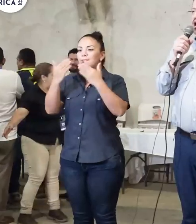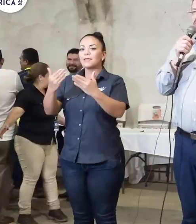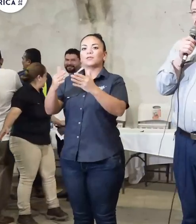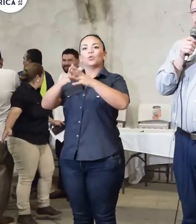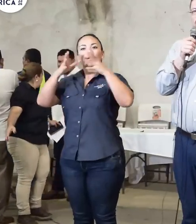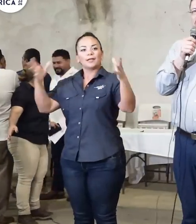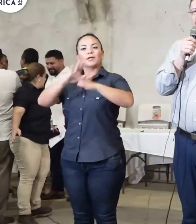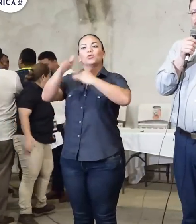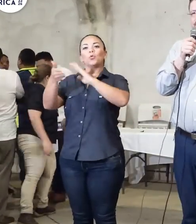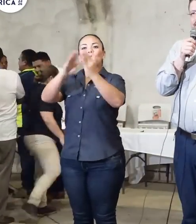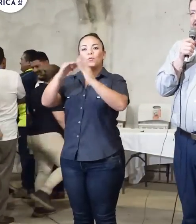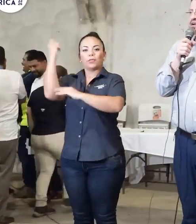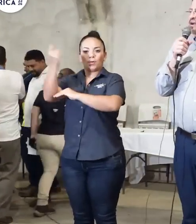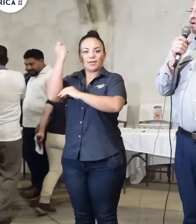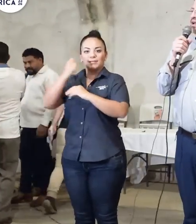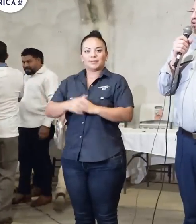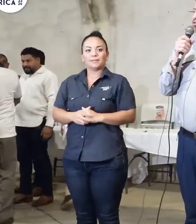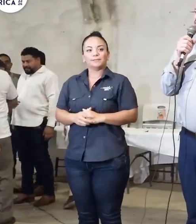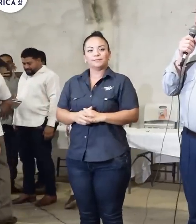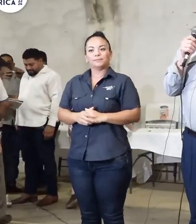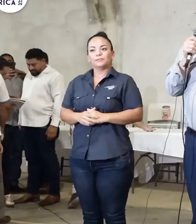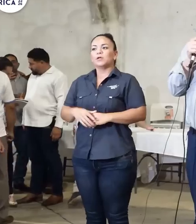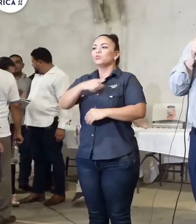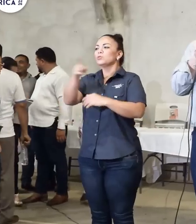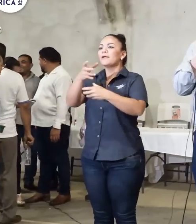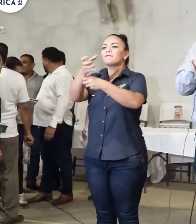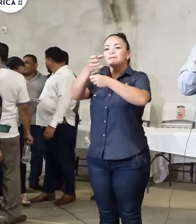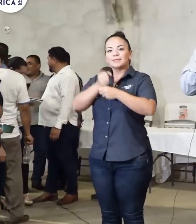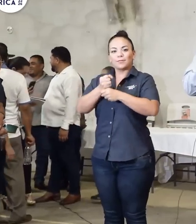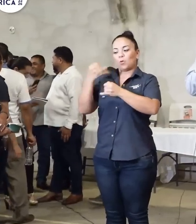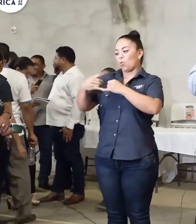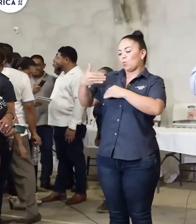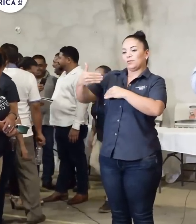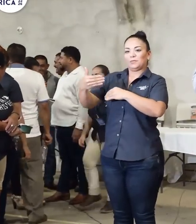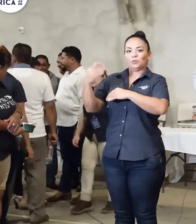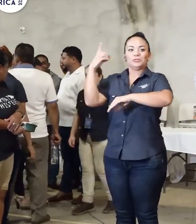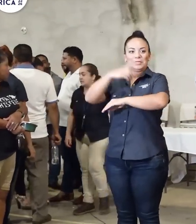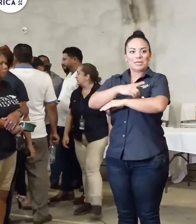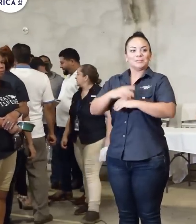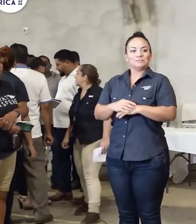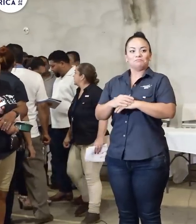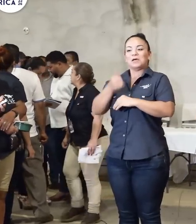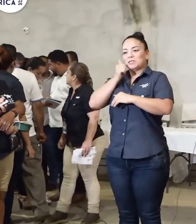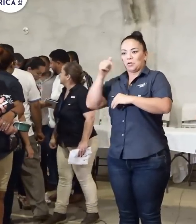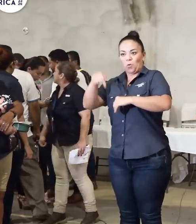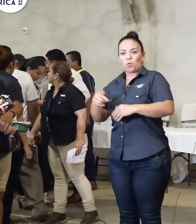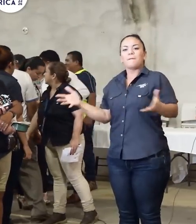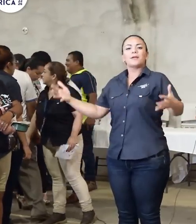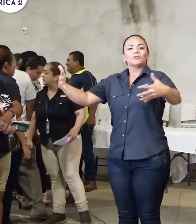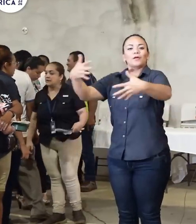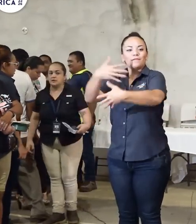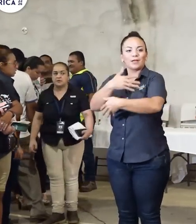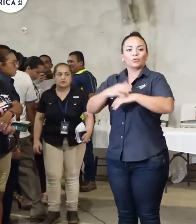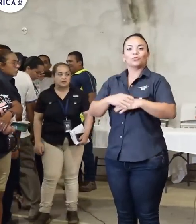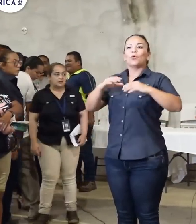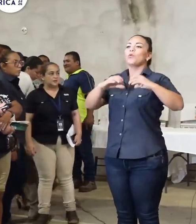profundo al pueblo de Guanacaste que nos han recibido estos últimos días con brazos abiertos y